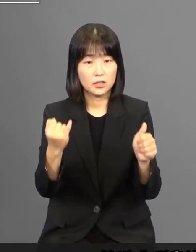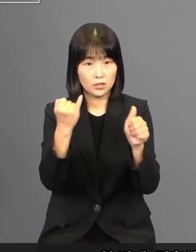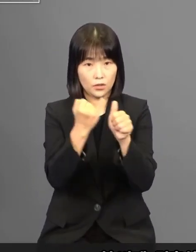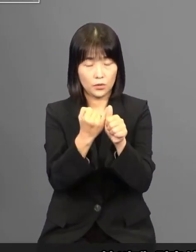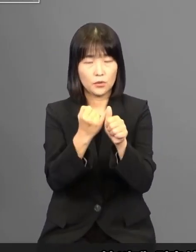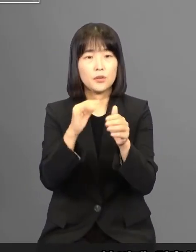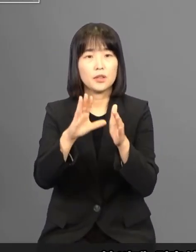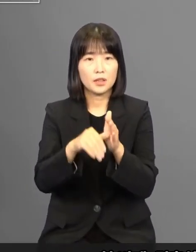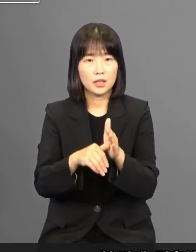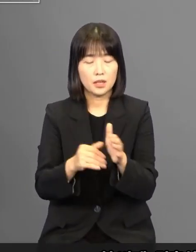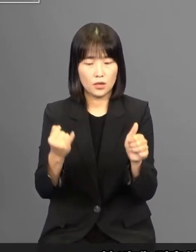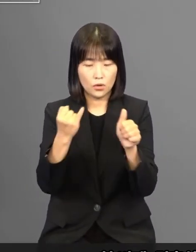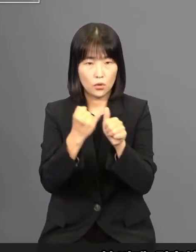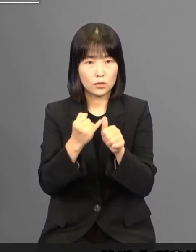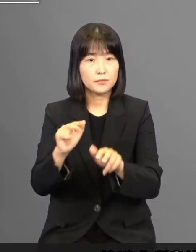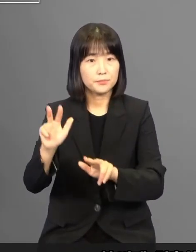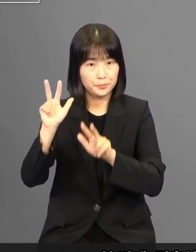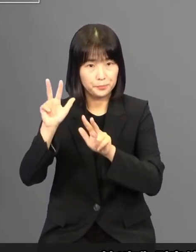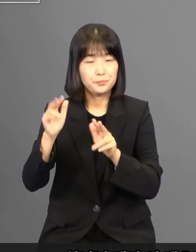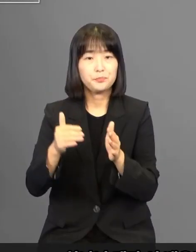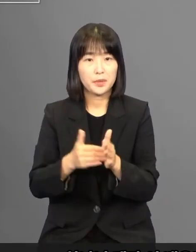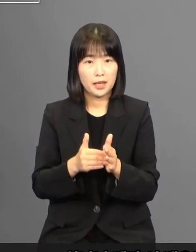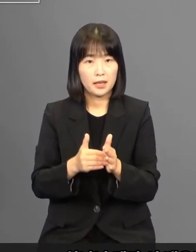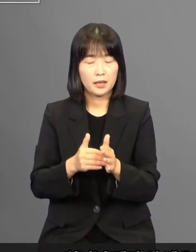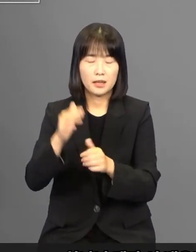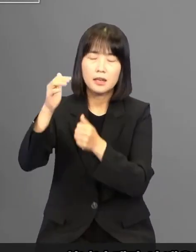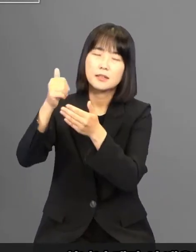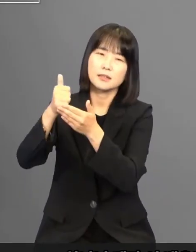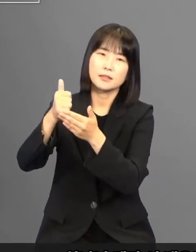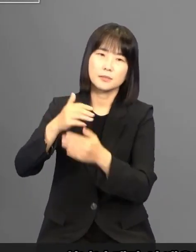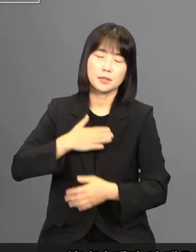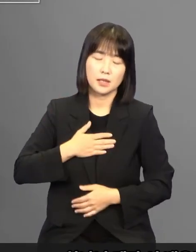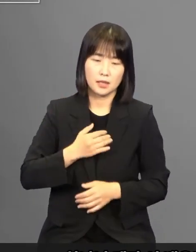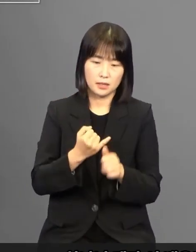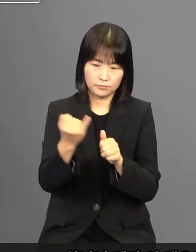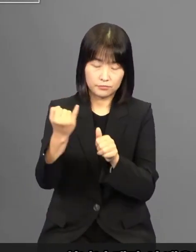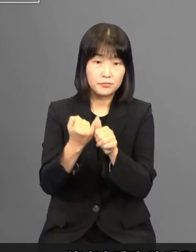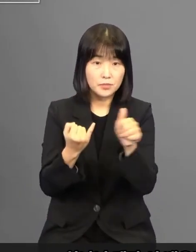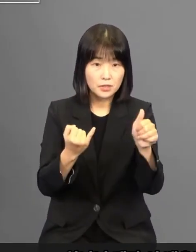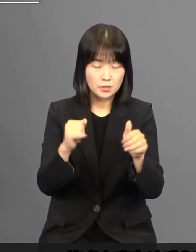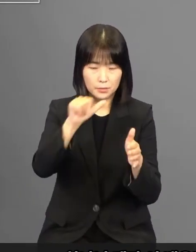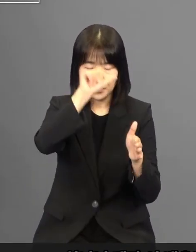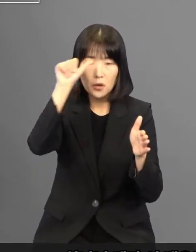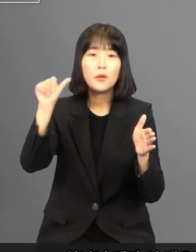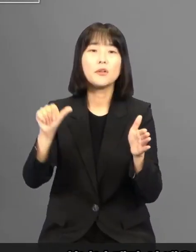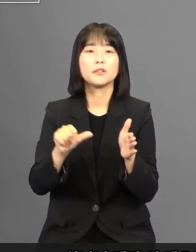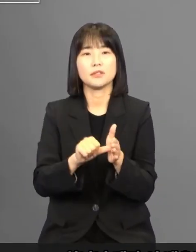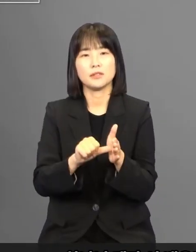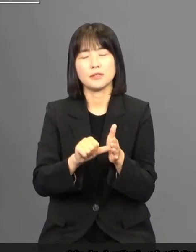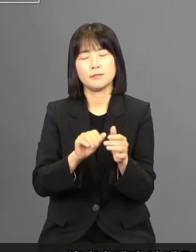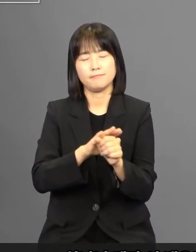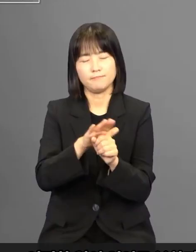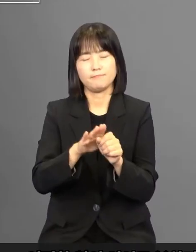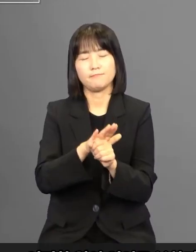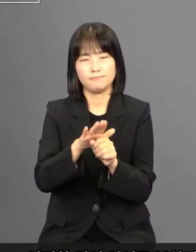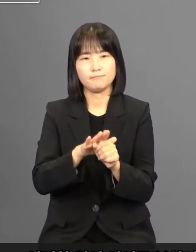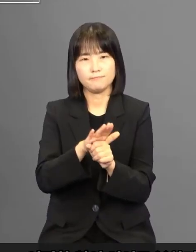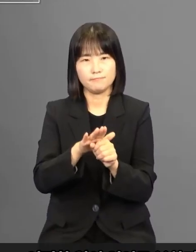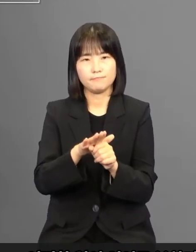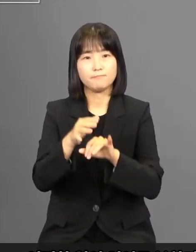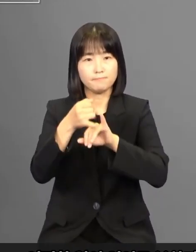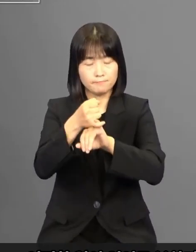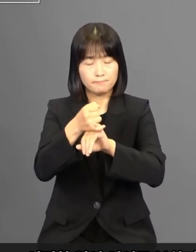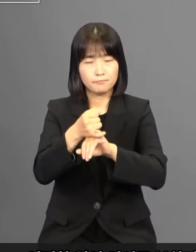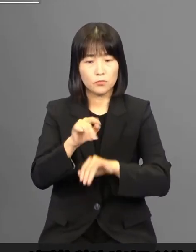때 혼인 서약을 합니다. 하나님, 제가 이 배우자를 평생토록 사랑하겠습니다. 어떠한